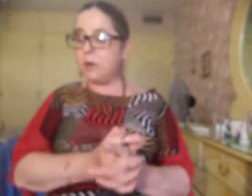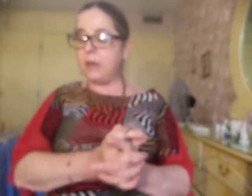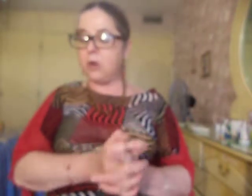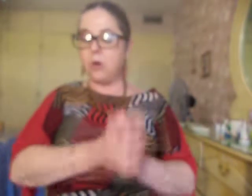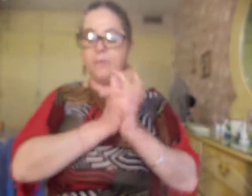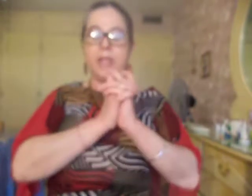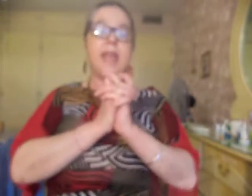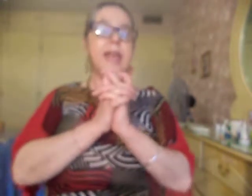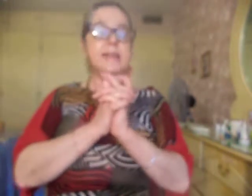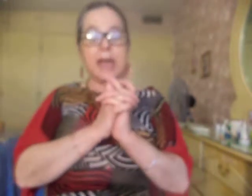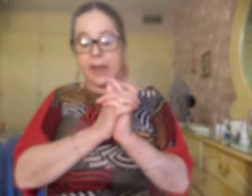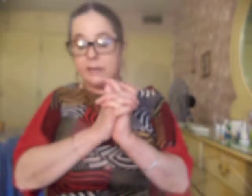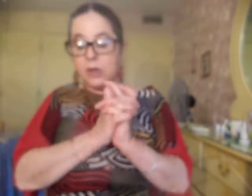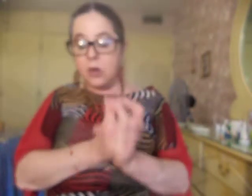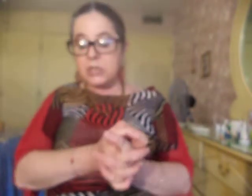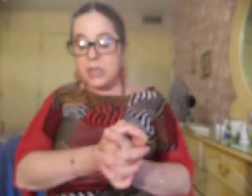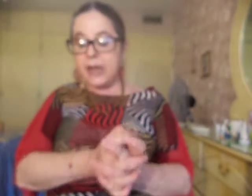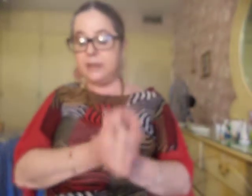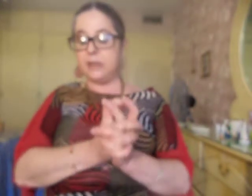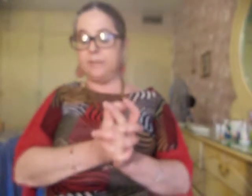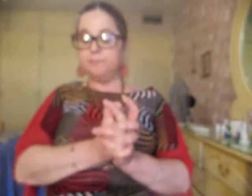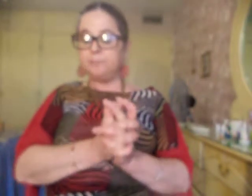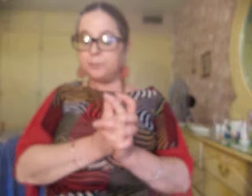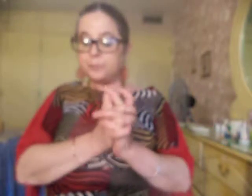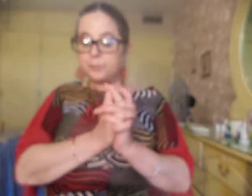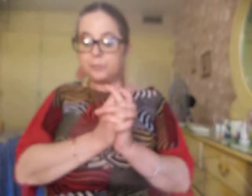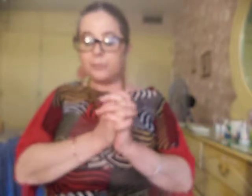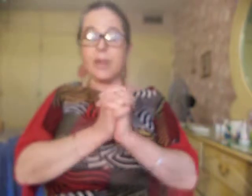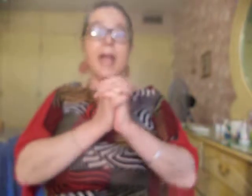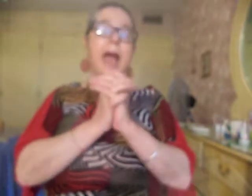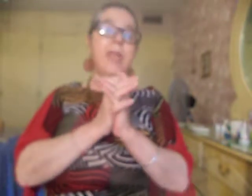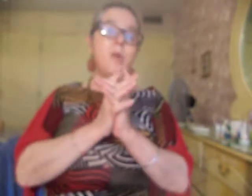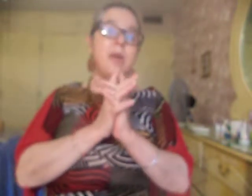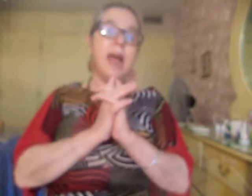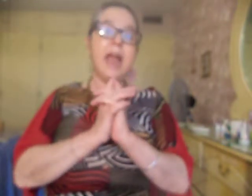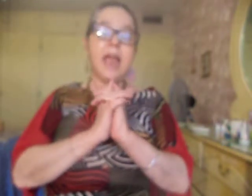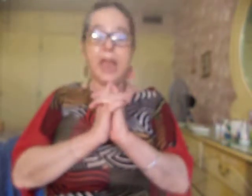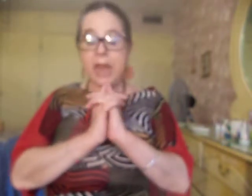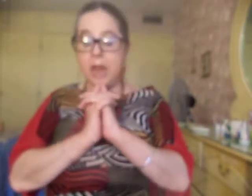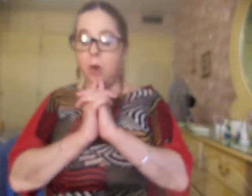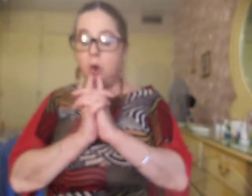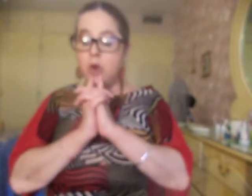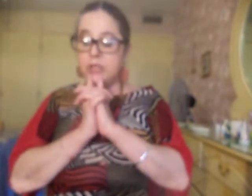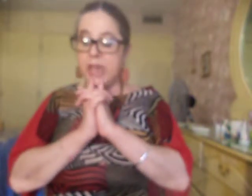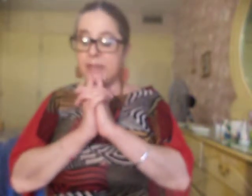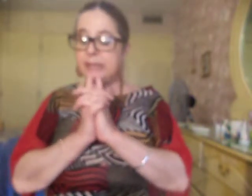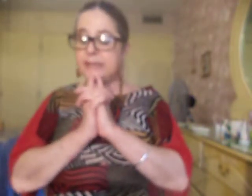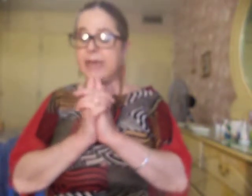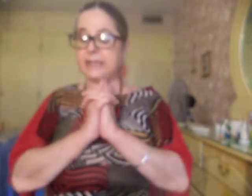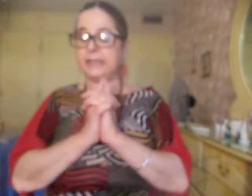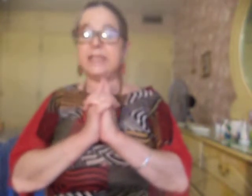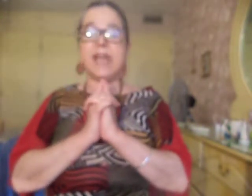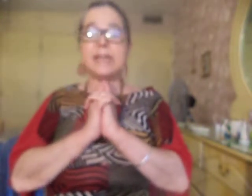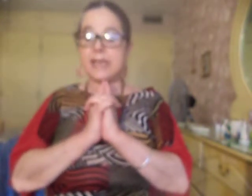ascórbico. Es antioxidante, ayuda con los dientes, las encías